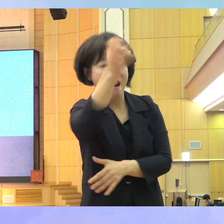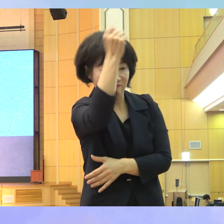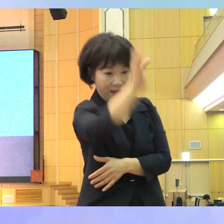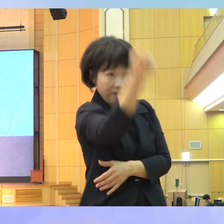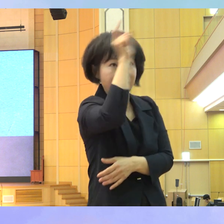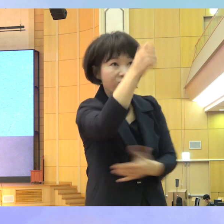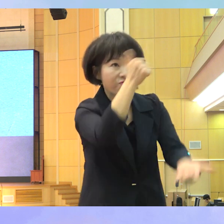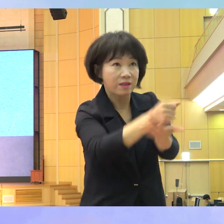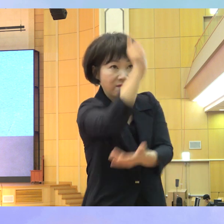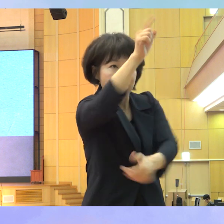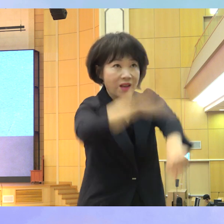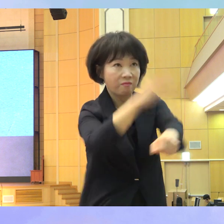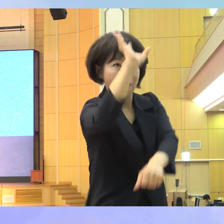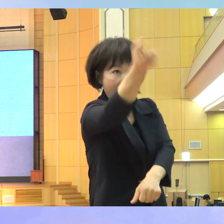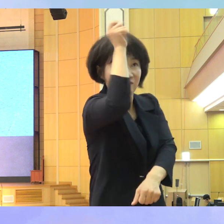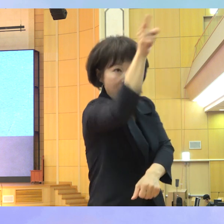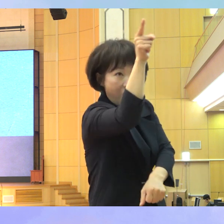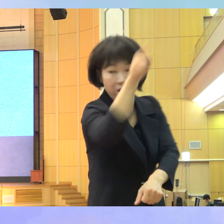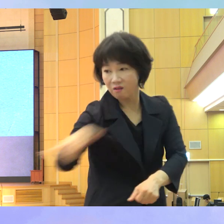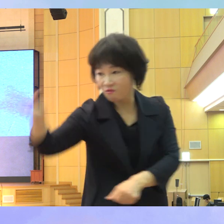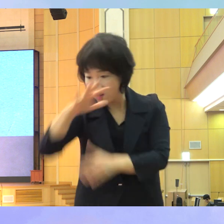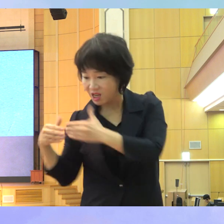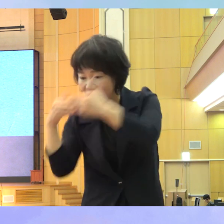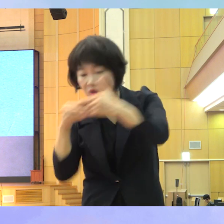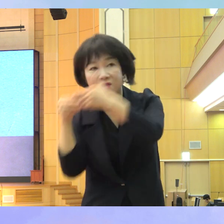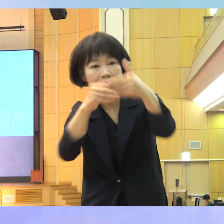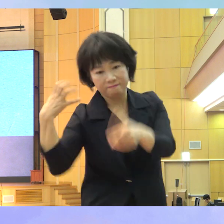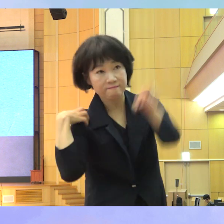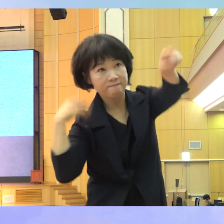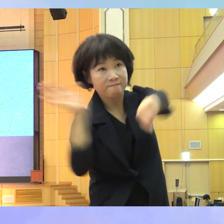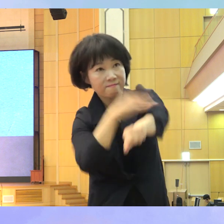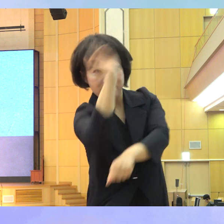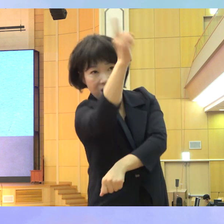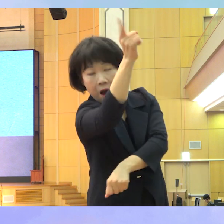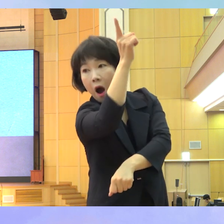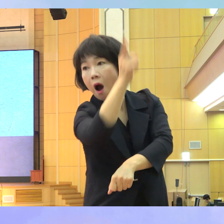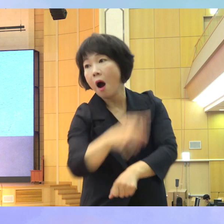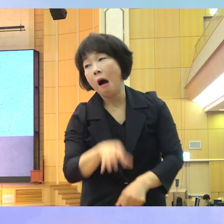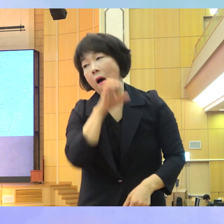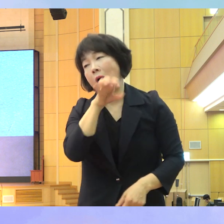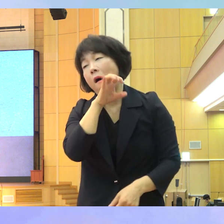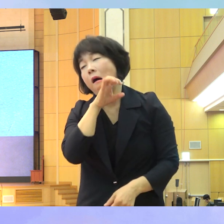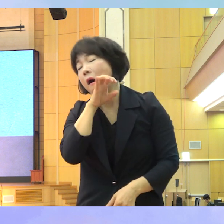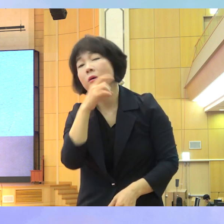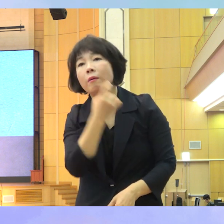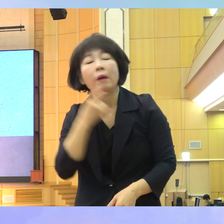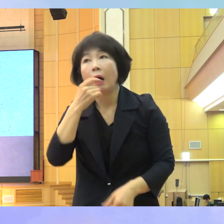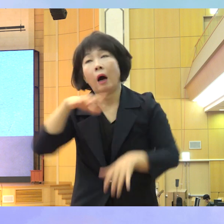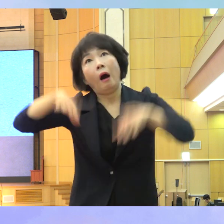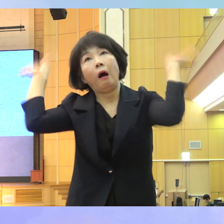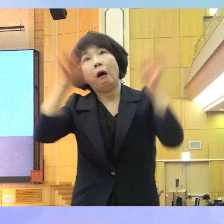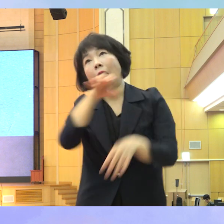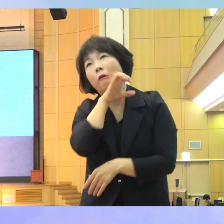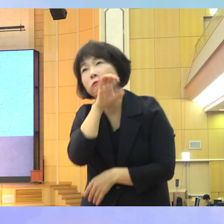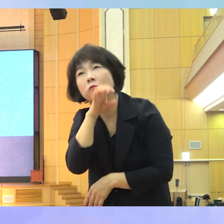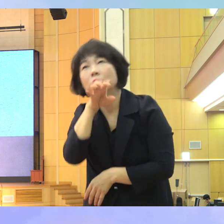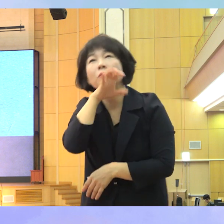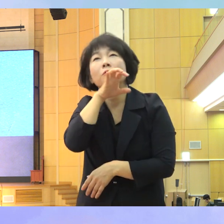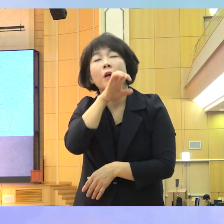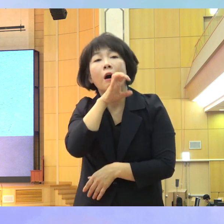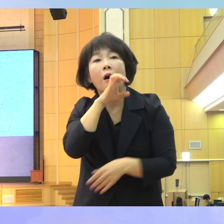여기다가 묘자리를 구하려고 하느뇨? 라고 하면서까지 불평하고